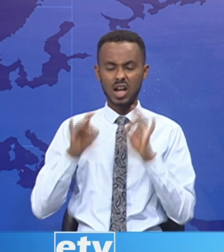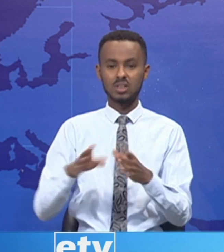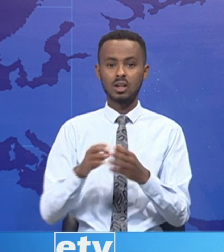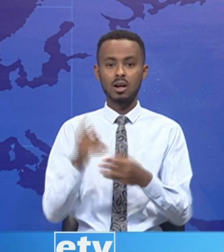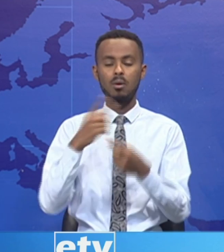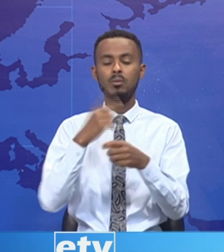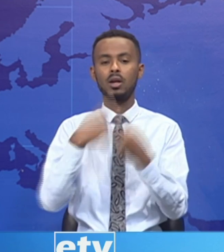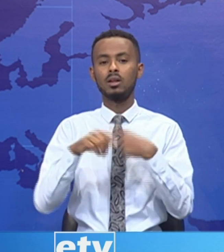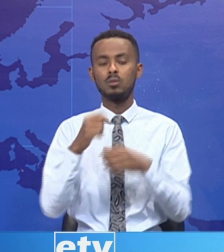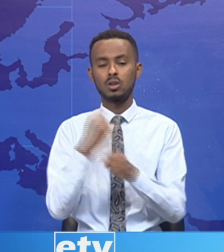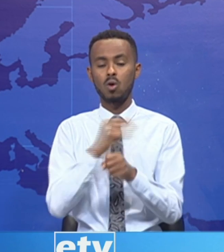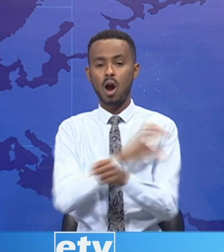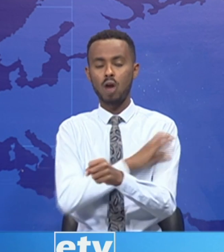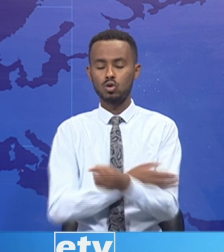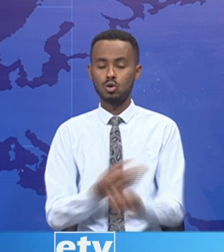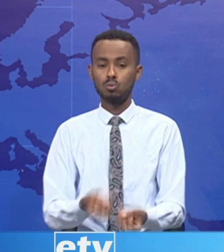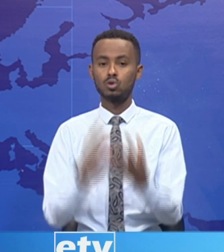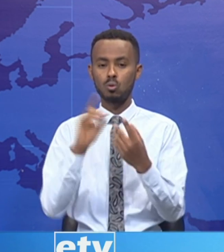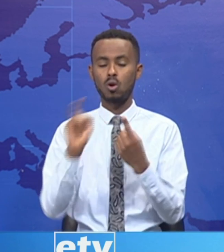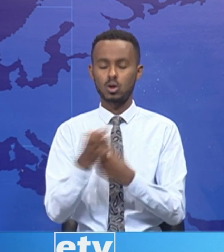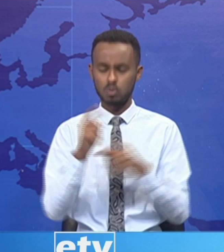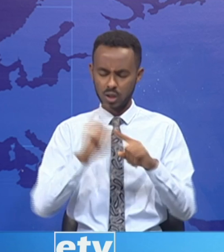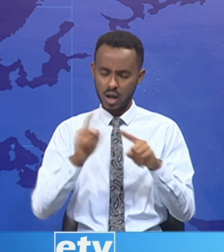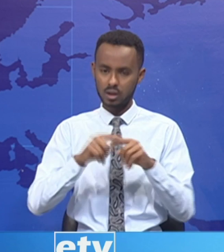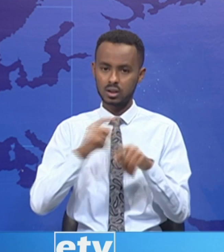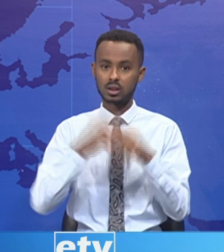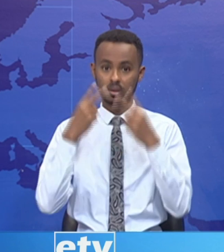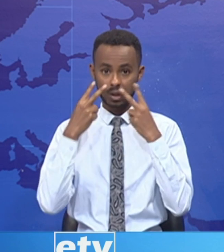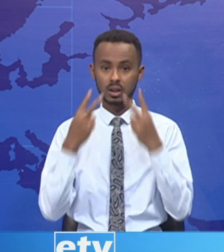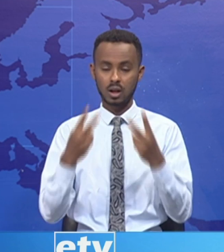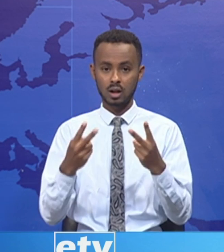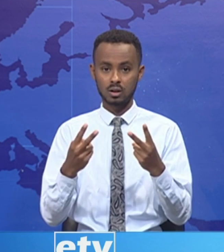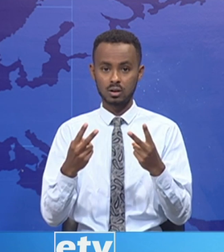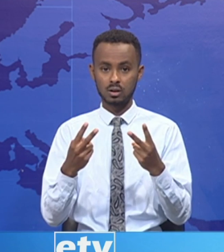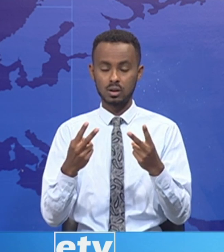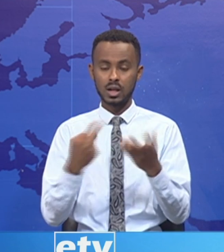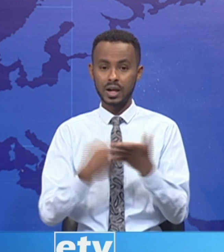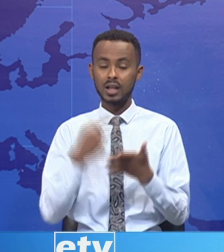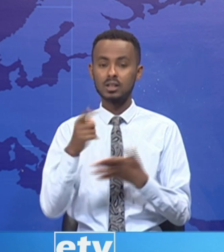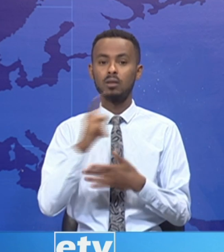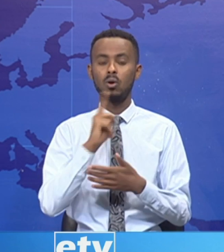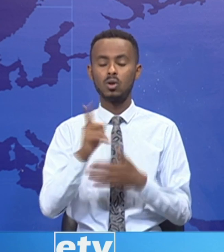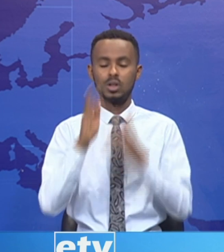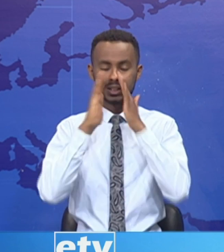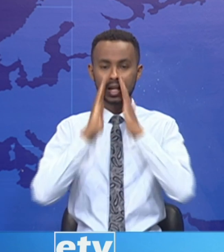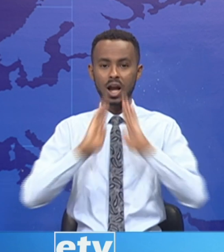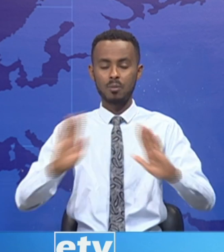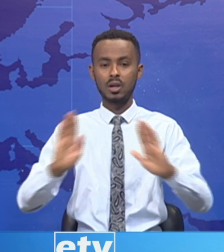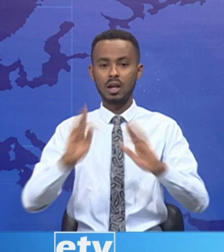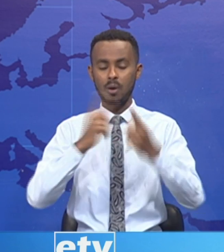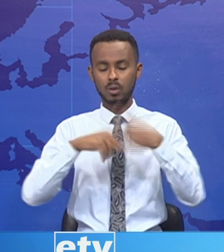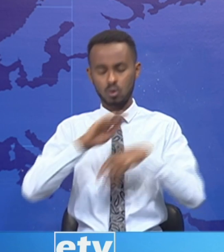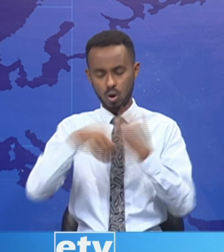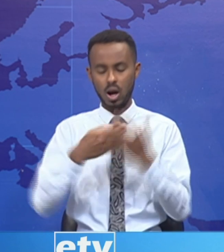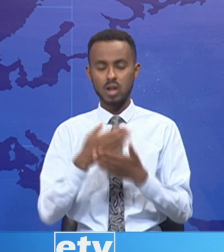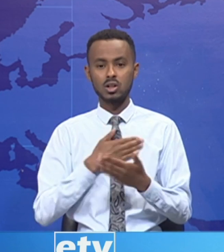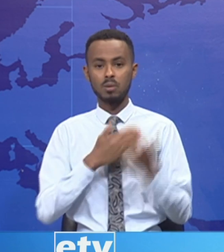የሚተጉ ኃይሎችም ብዙ መሆናቸውንም በተለያየ ጊዜ ተመልክተናል። ለዚህም ነው ሰላምን ለማስፈን